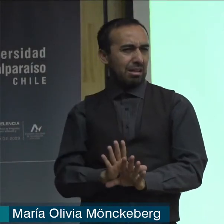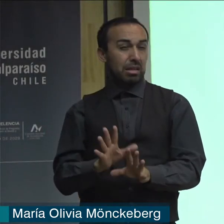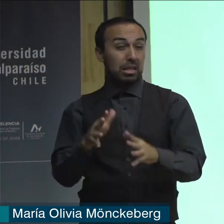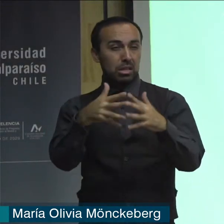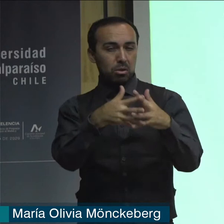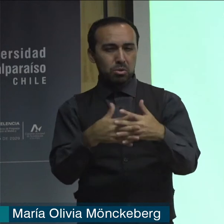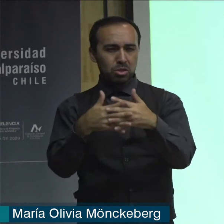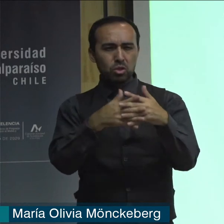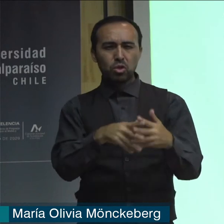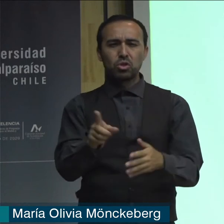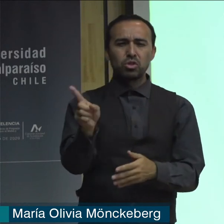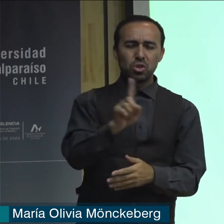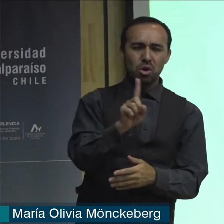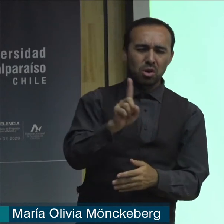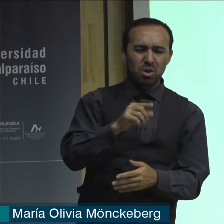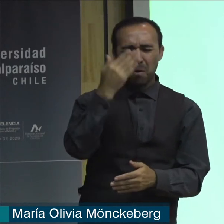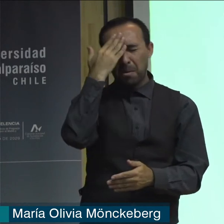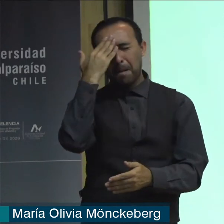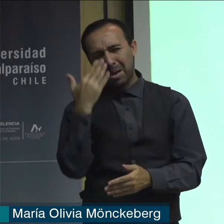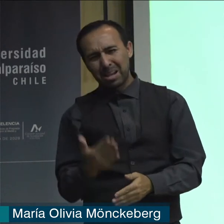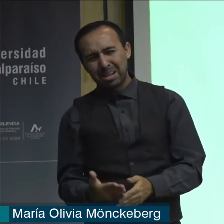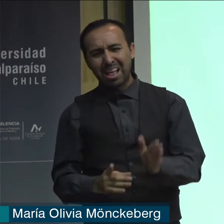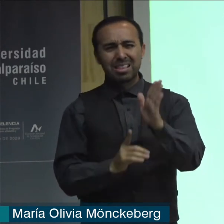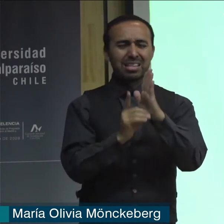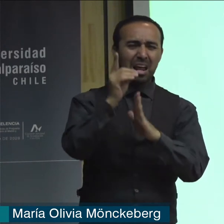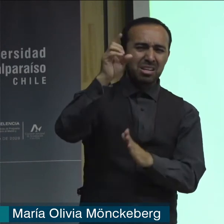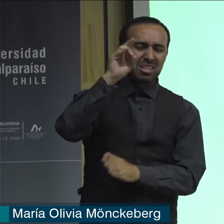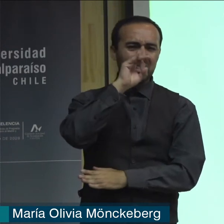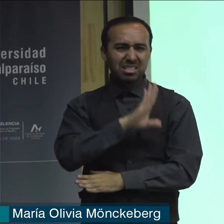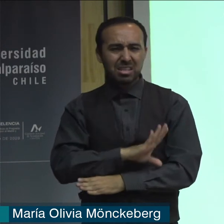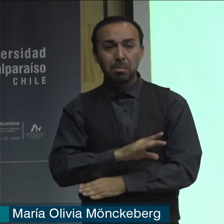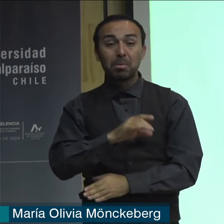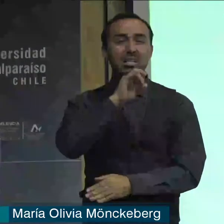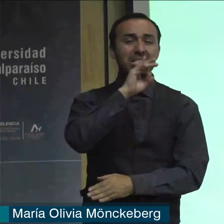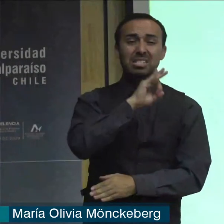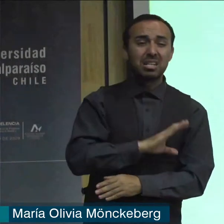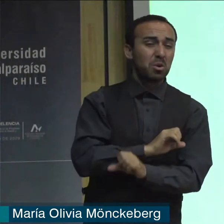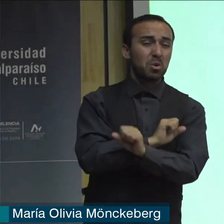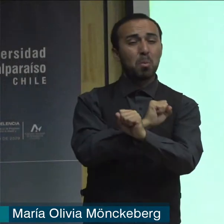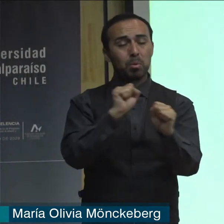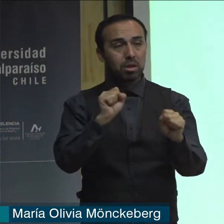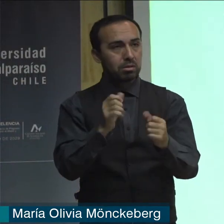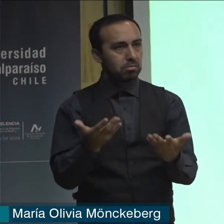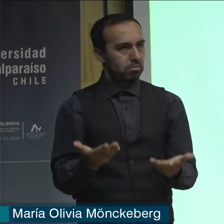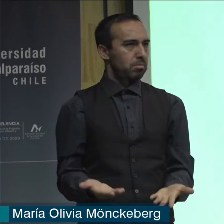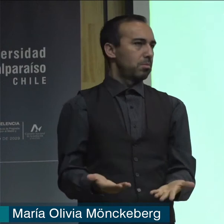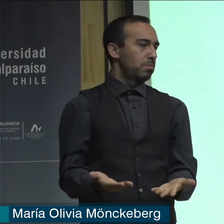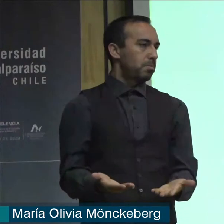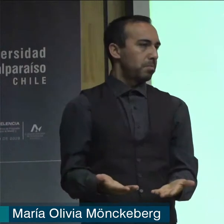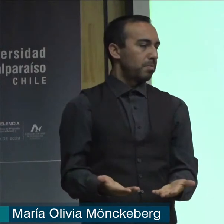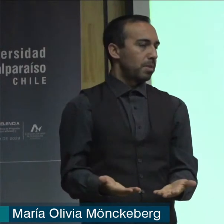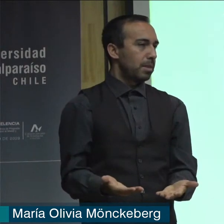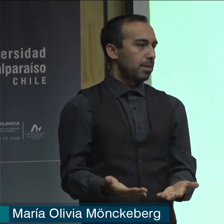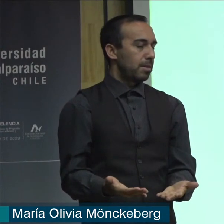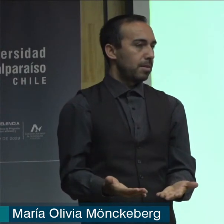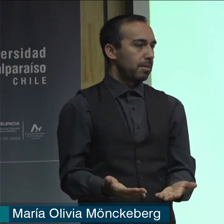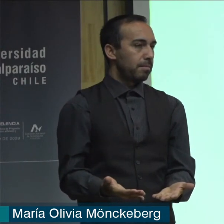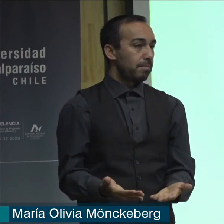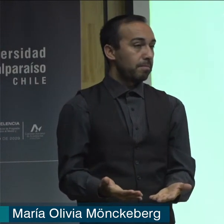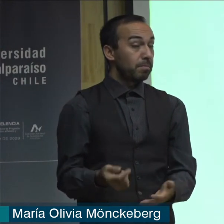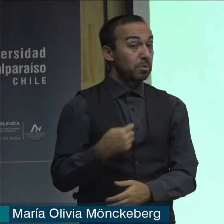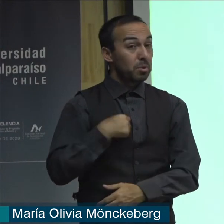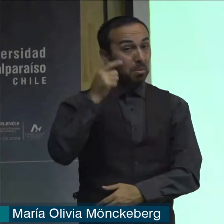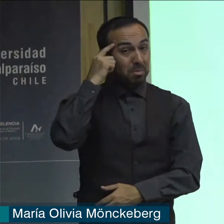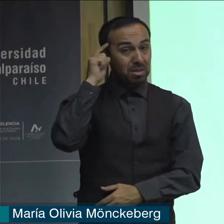van a frenar el desarrollo porque chile no es capaz no O sea yo creo que ese